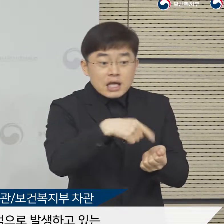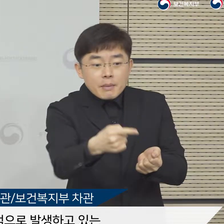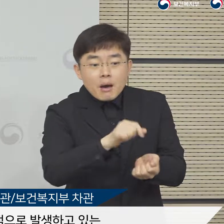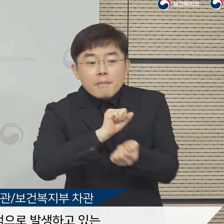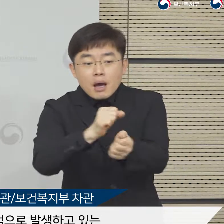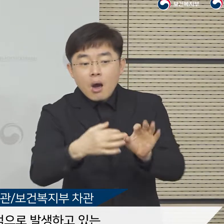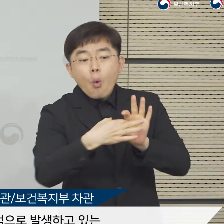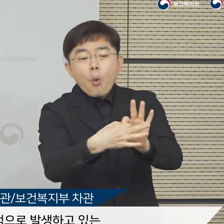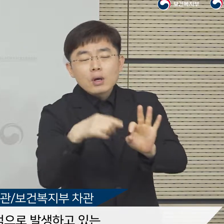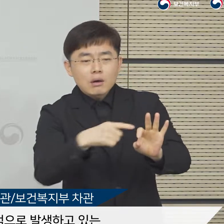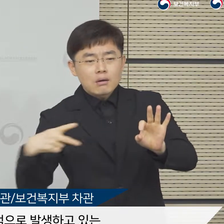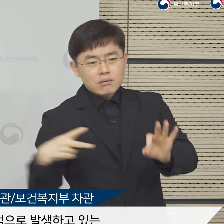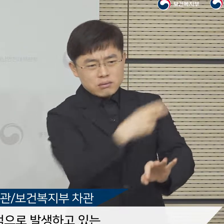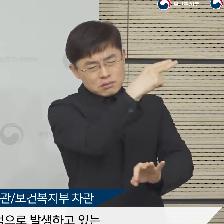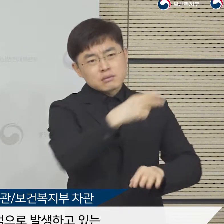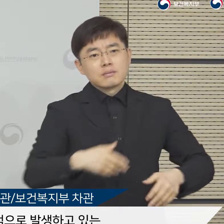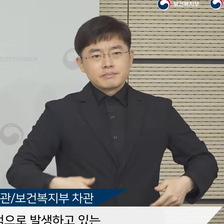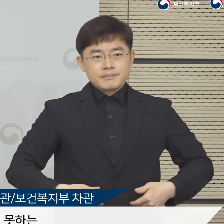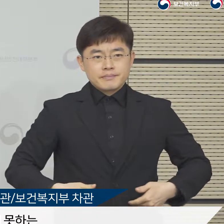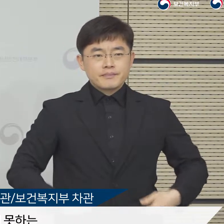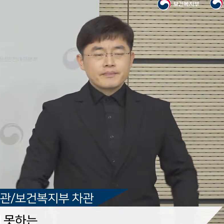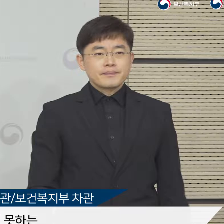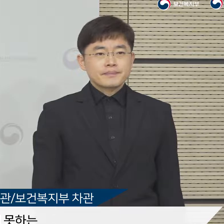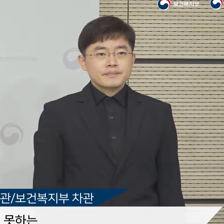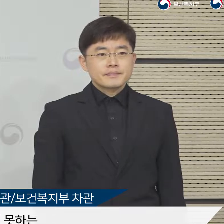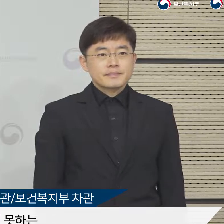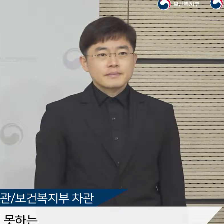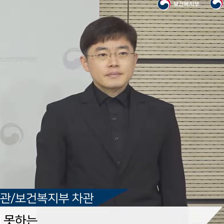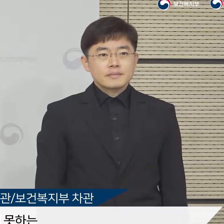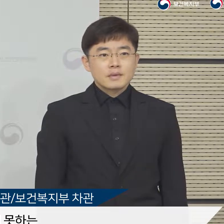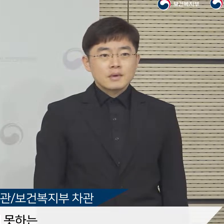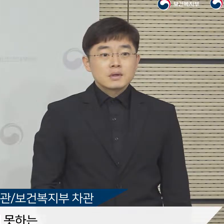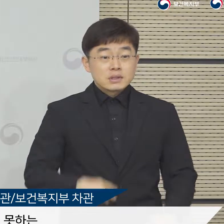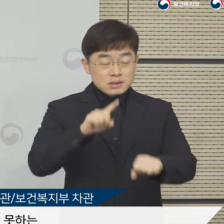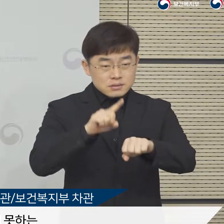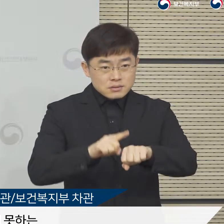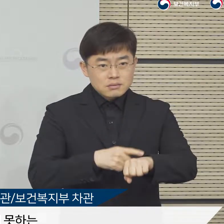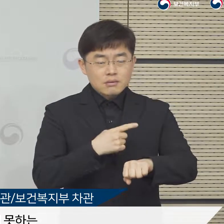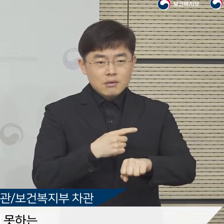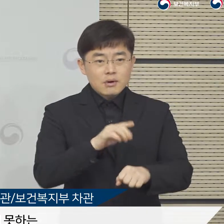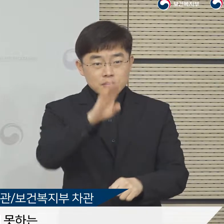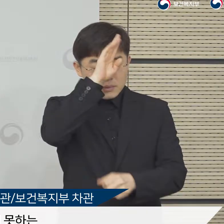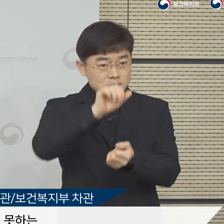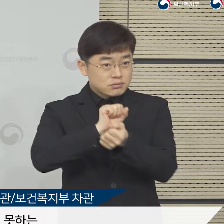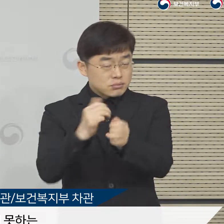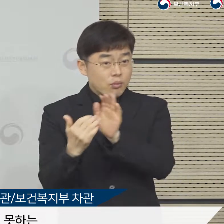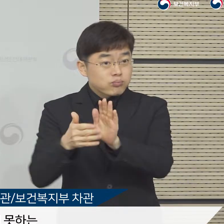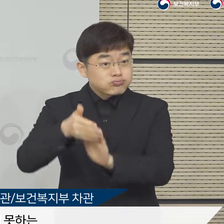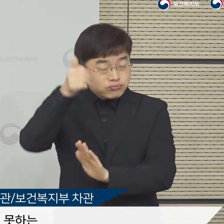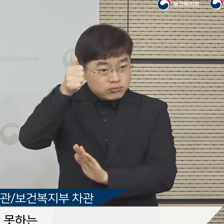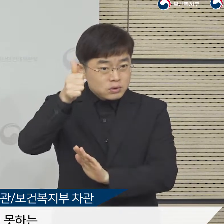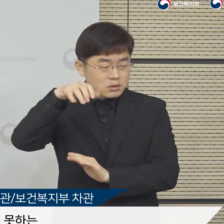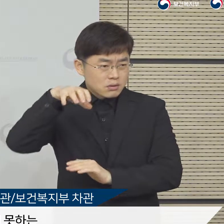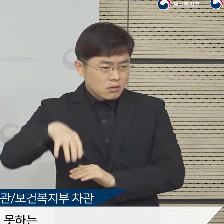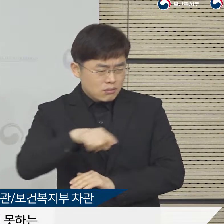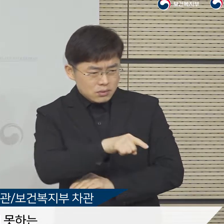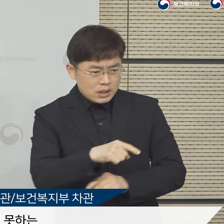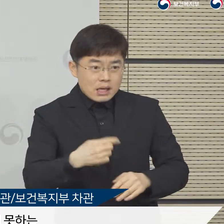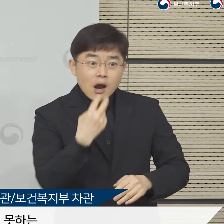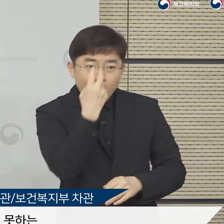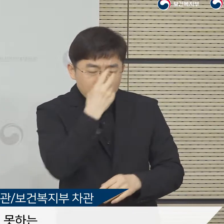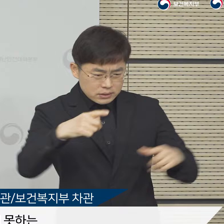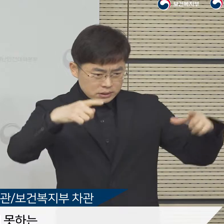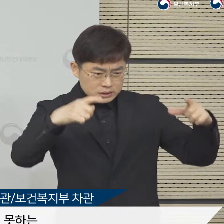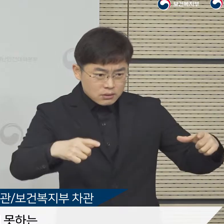끊어내는 것도 중요합니다. 이를 통해 결과적으로 방역 당국이 파악하지 못하는 감염